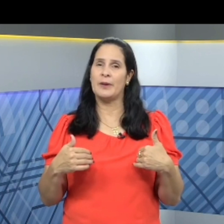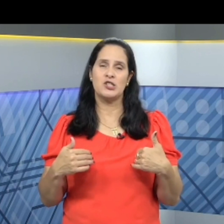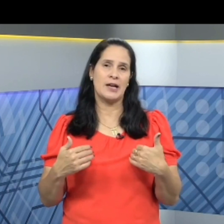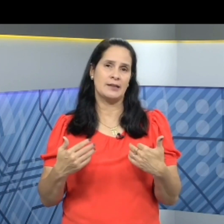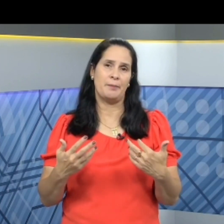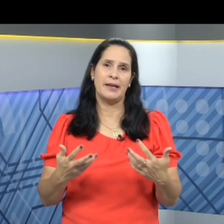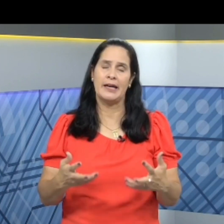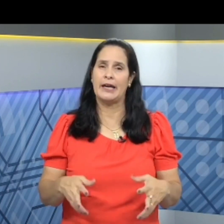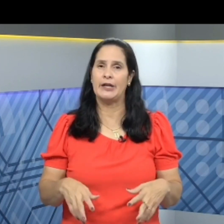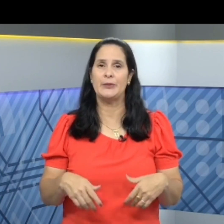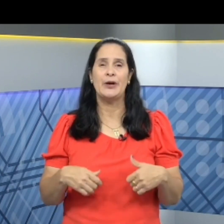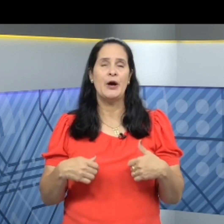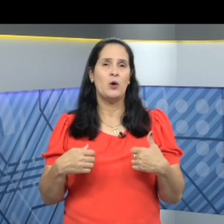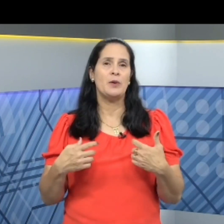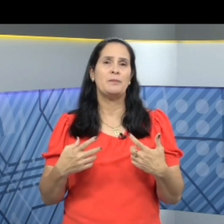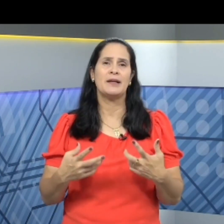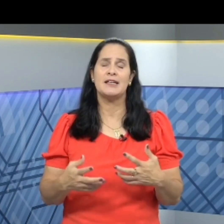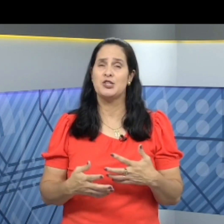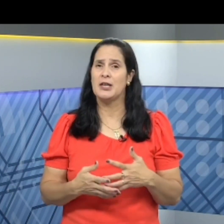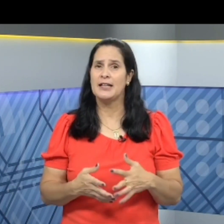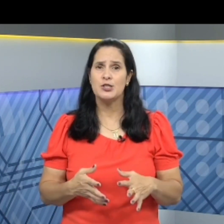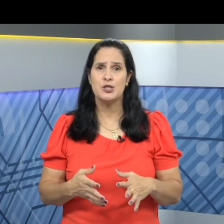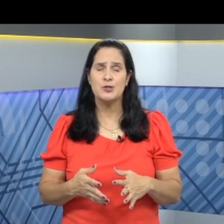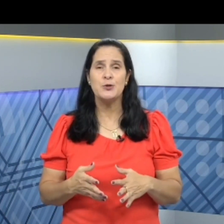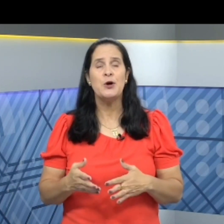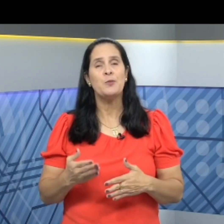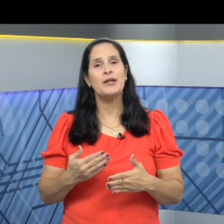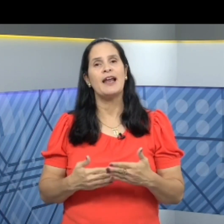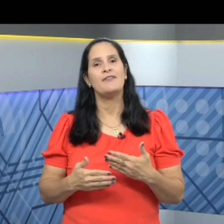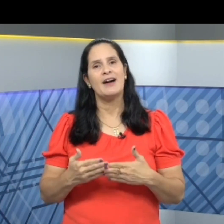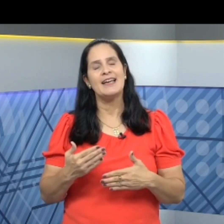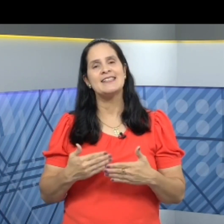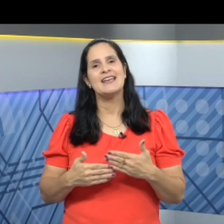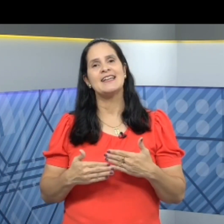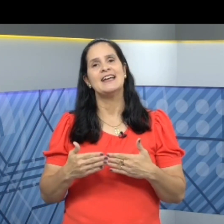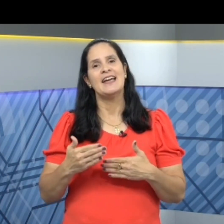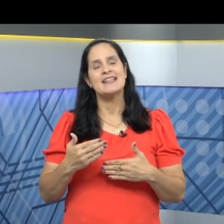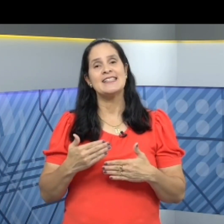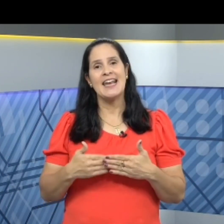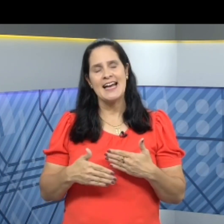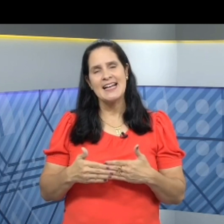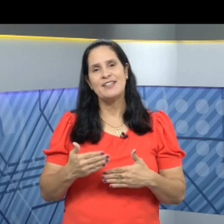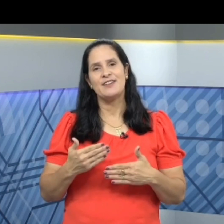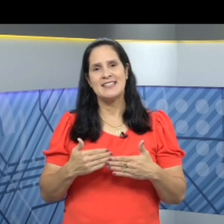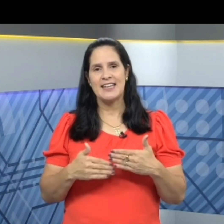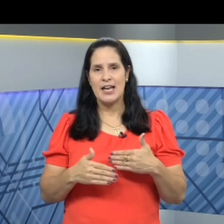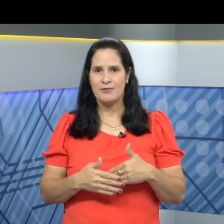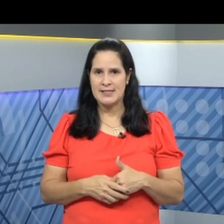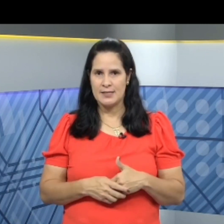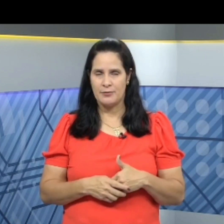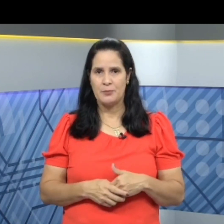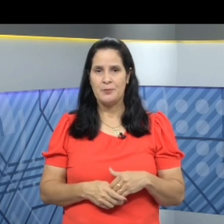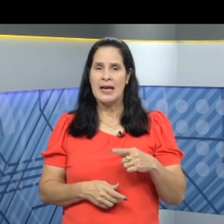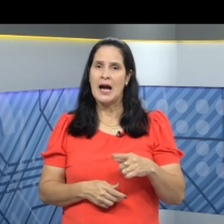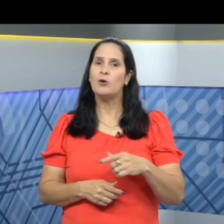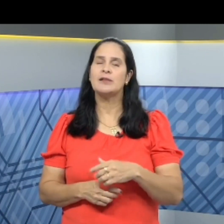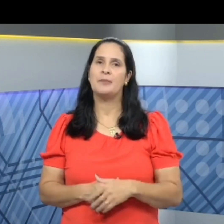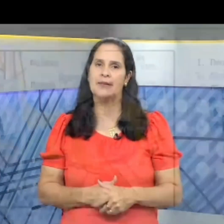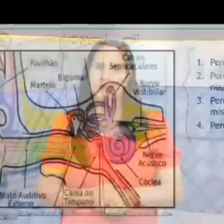indicado aparelho ou implante, nada disso, porque ela vai ser sanada, vai ser reversível. A outra perda que nós